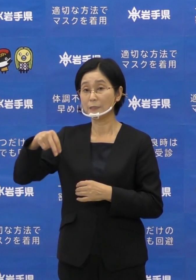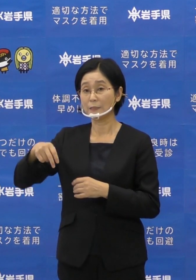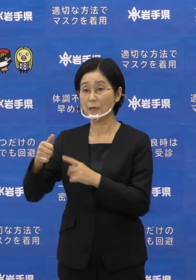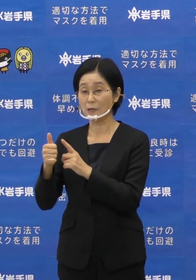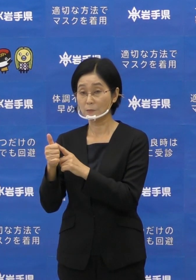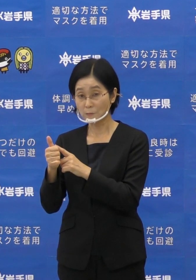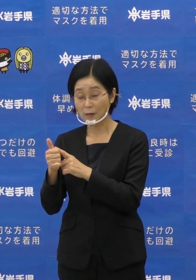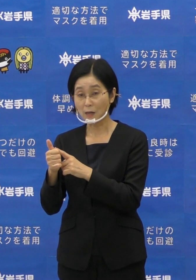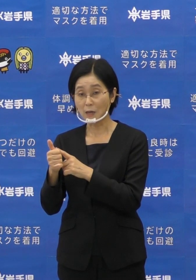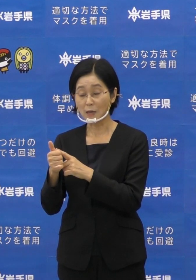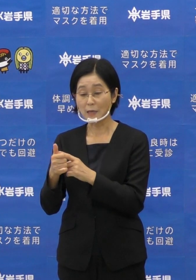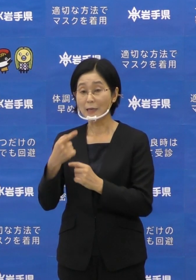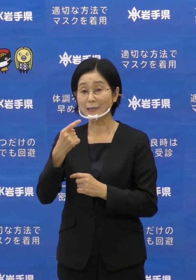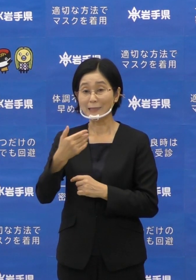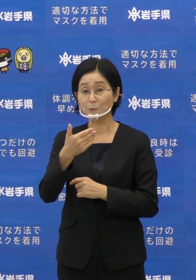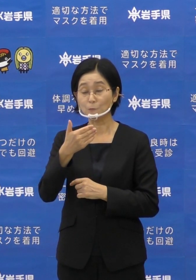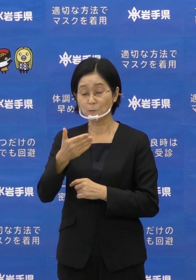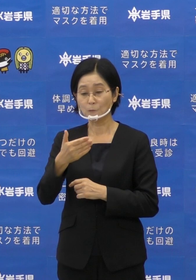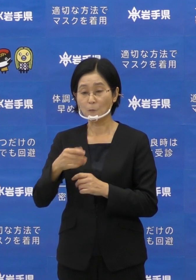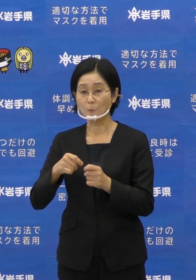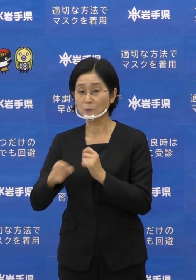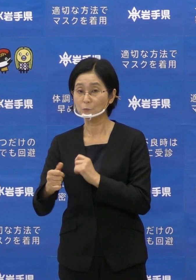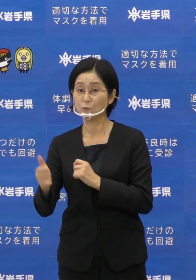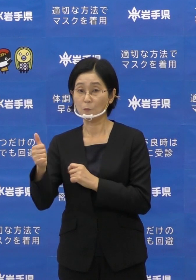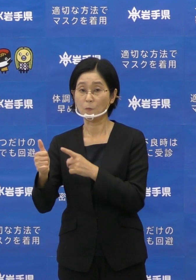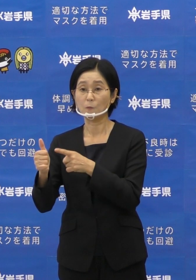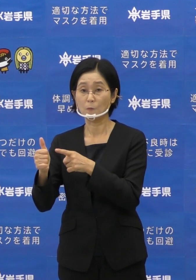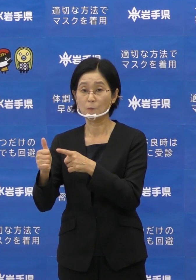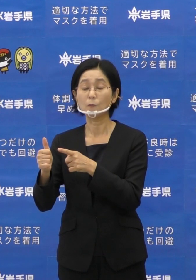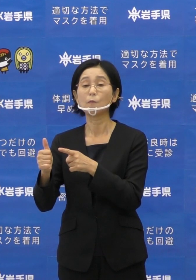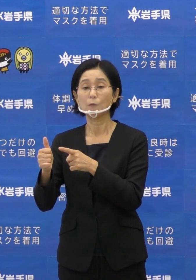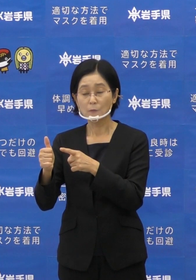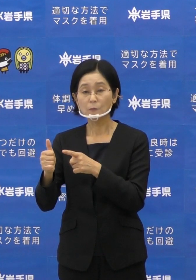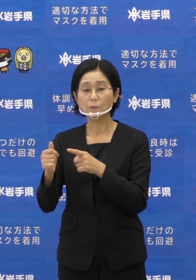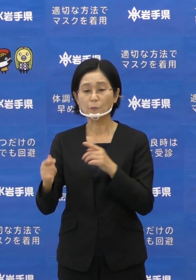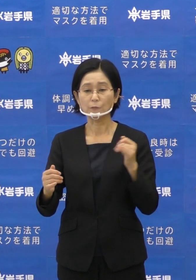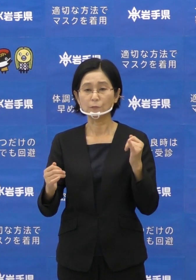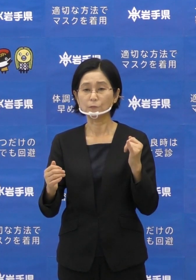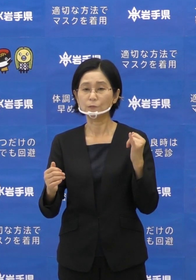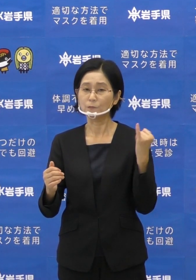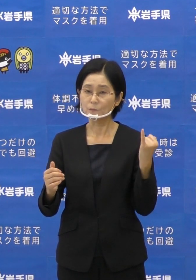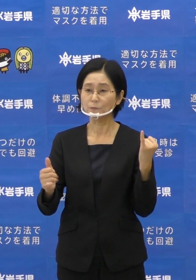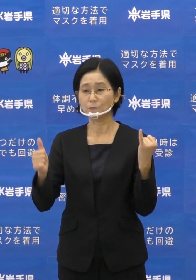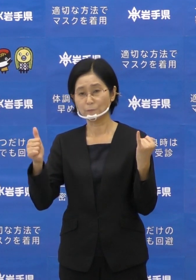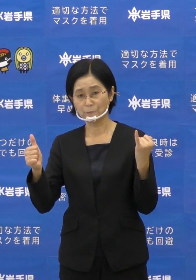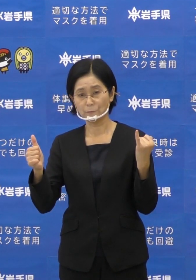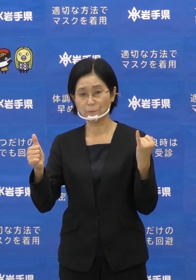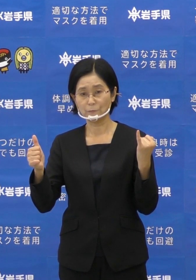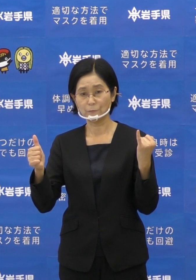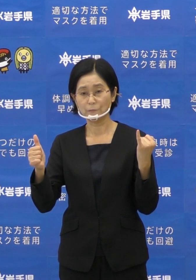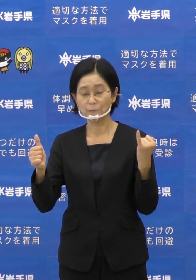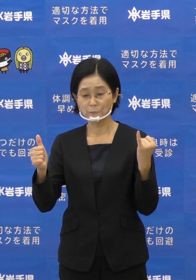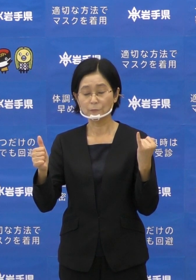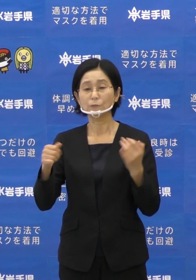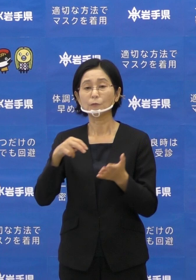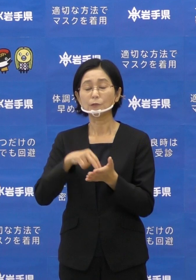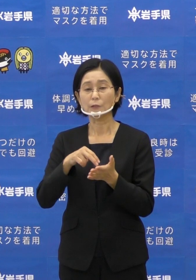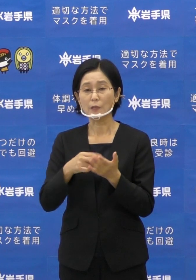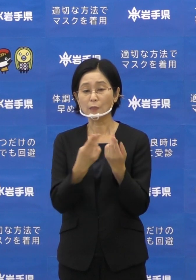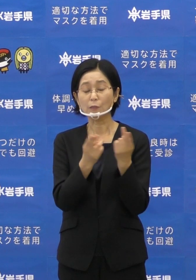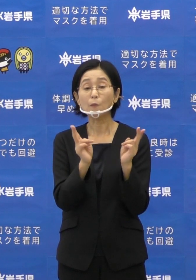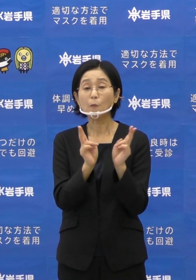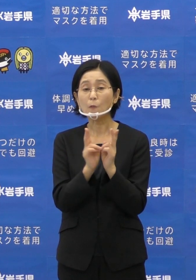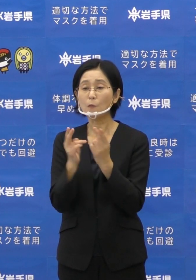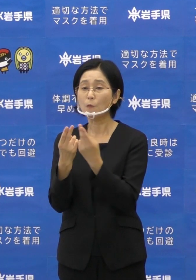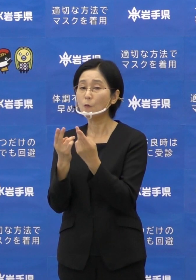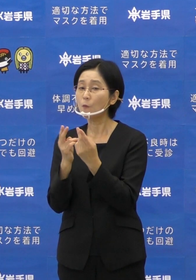区の支部長であったりされると思うんですが、そういう中で党本部はどういう判断をすべきか、こう公